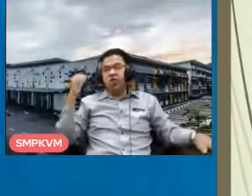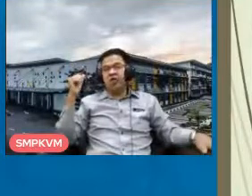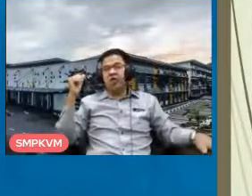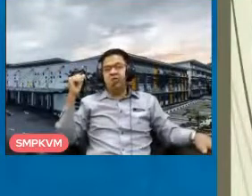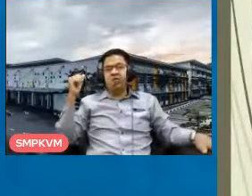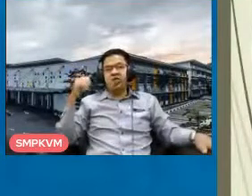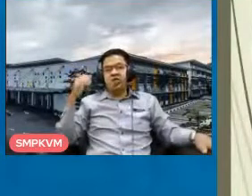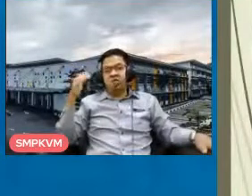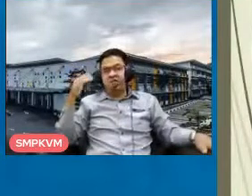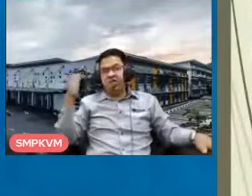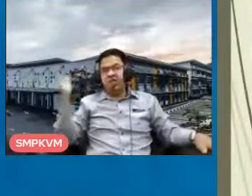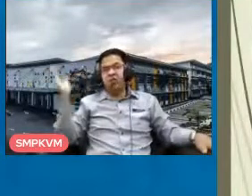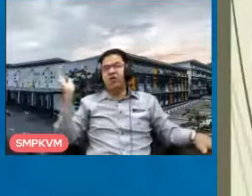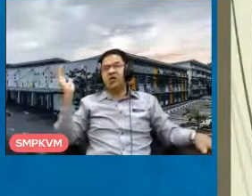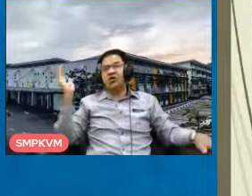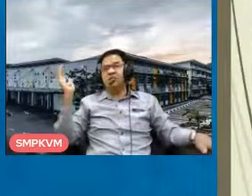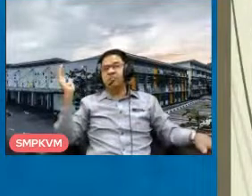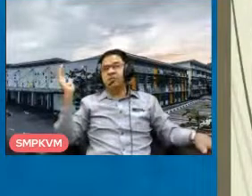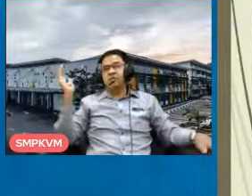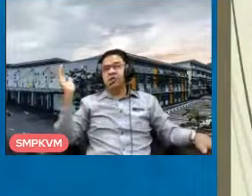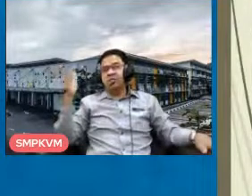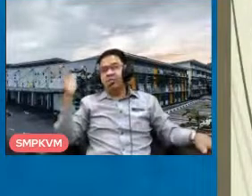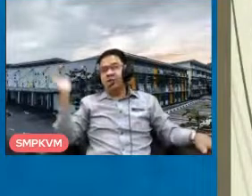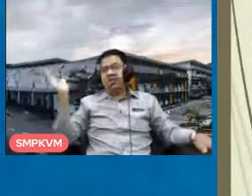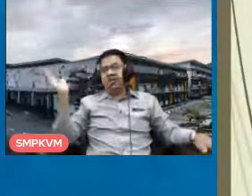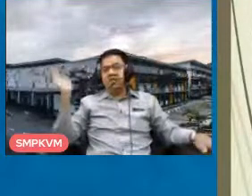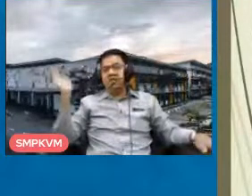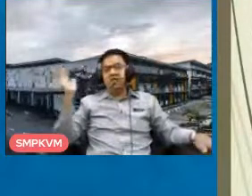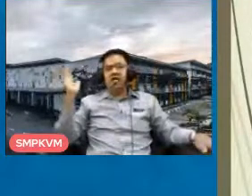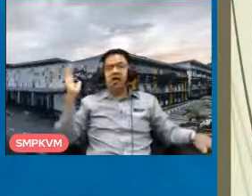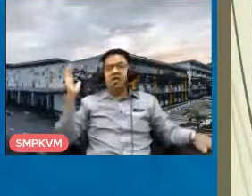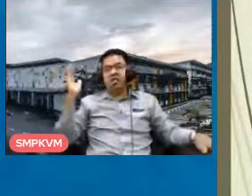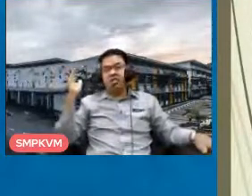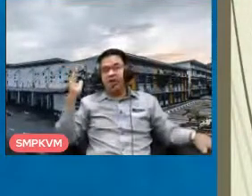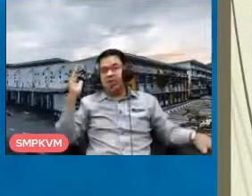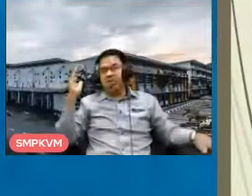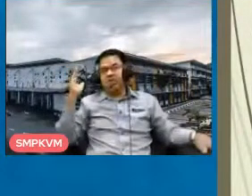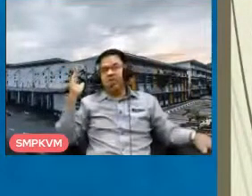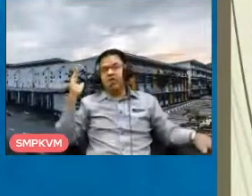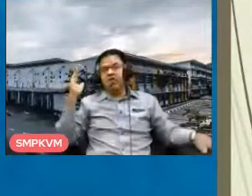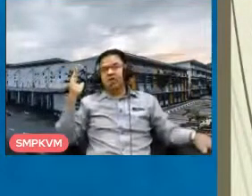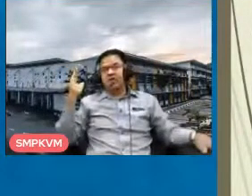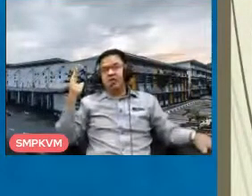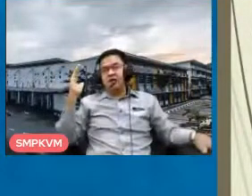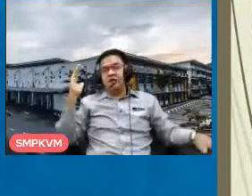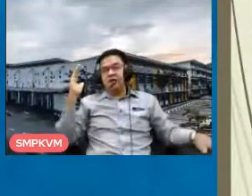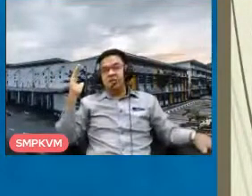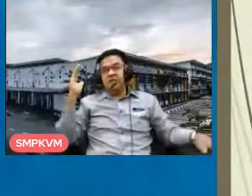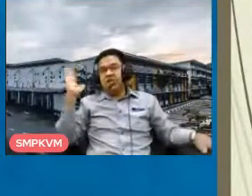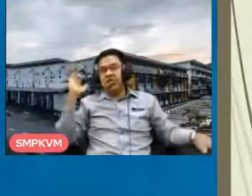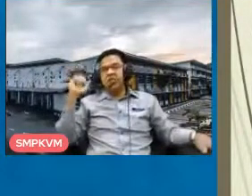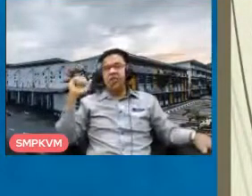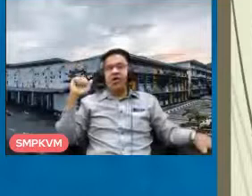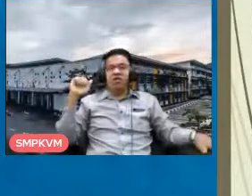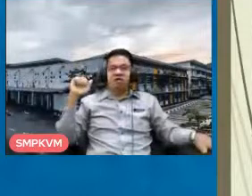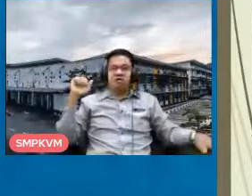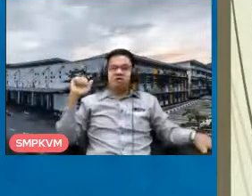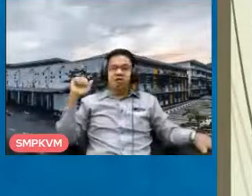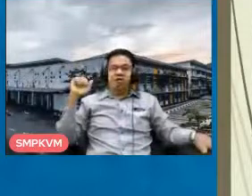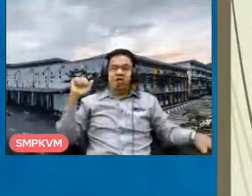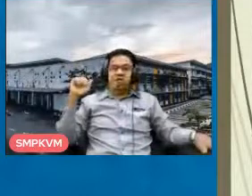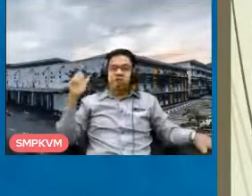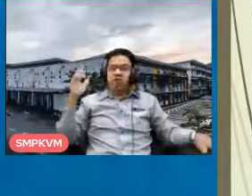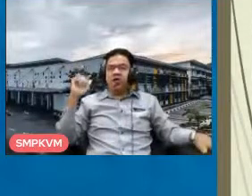mewakili Indonesia dan pergi keluar negara sampai ke India sampai ke eh Cina dan sebagainya